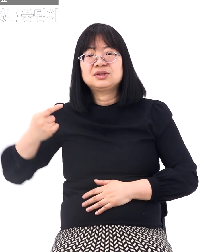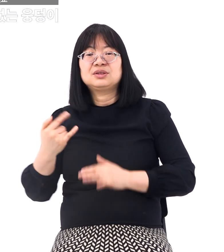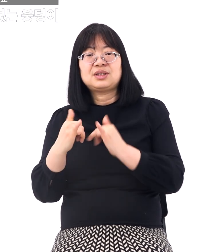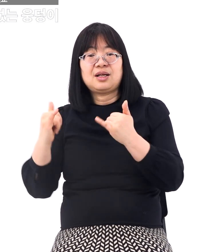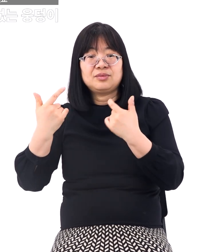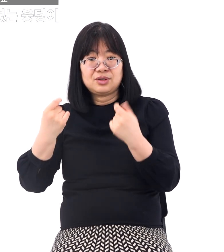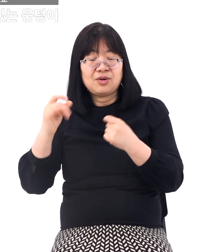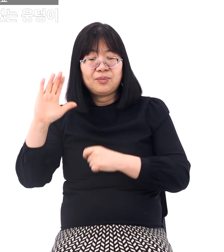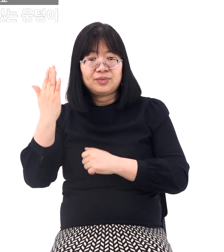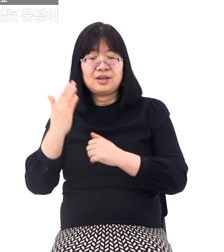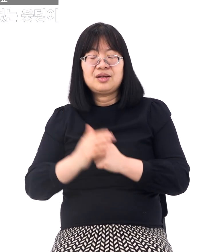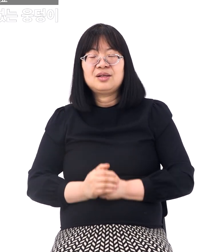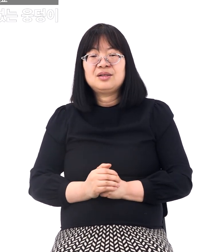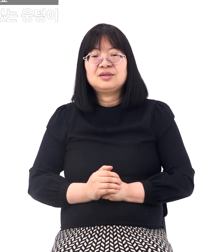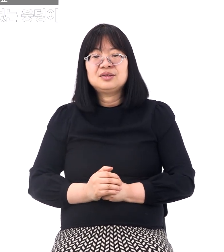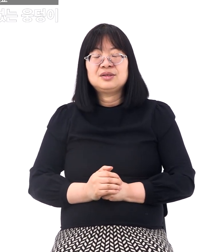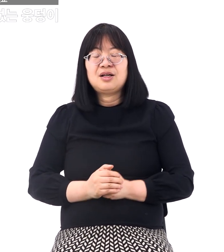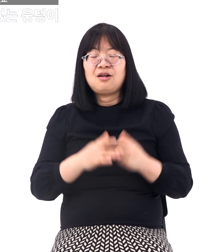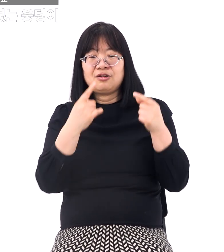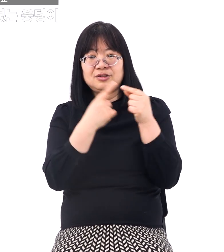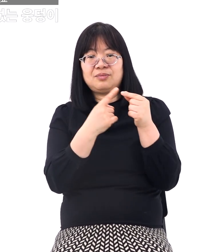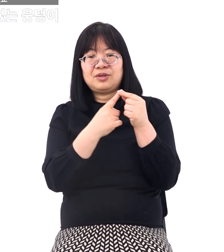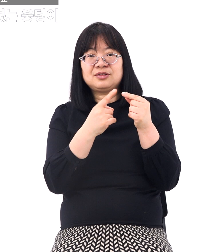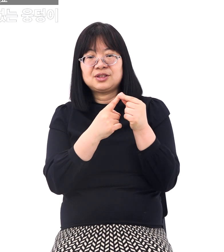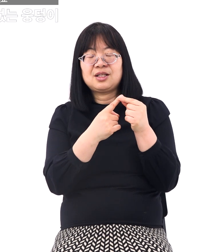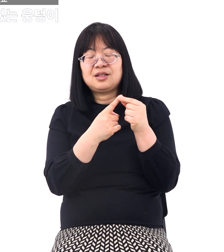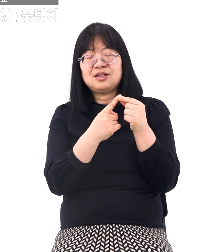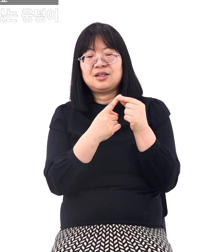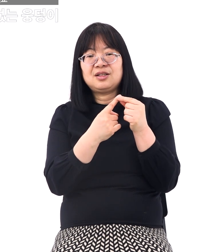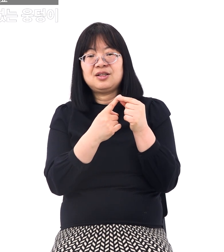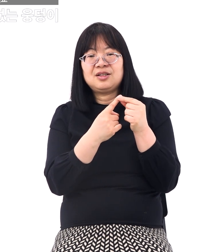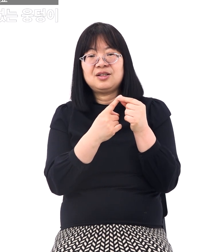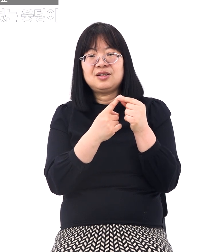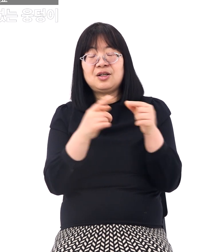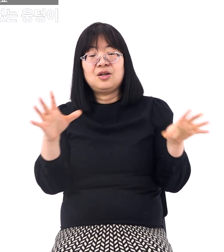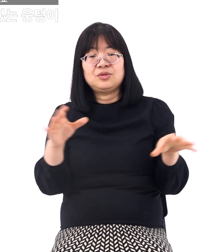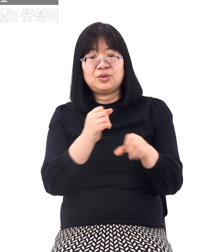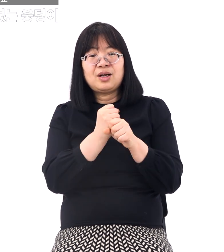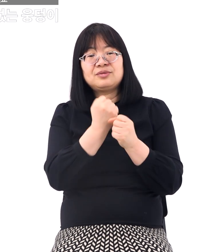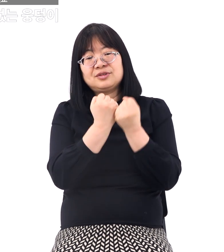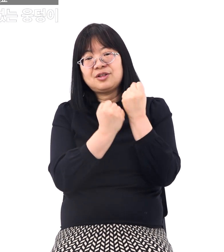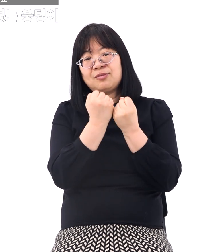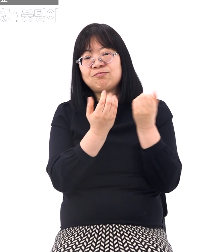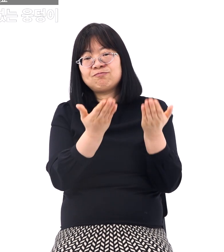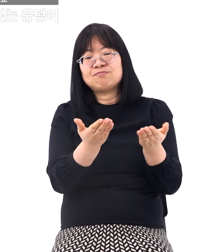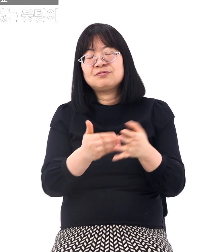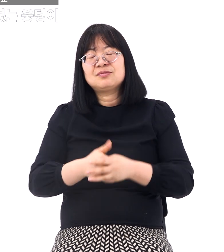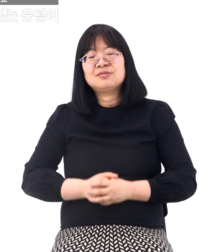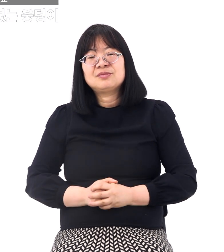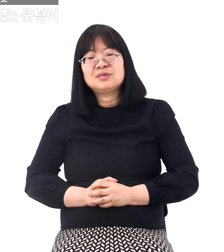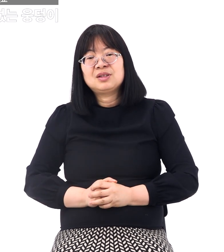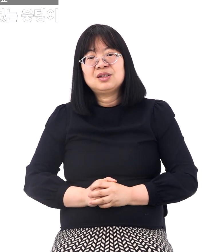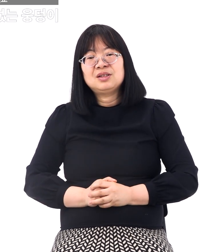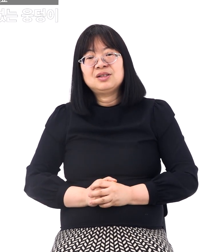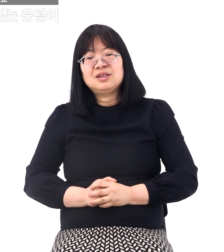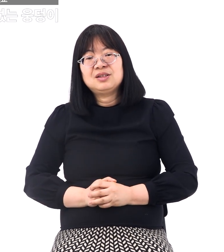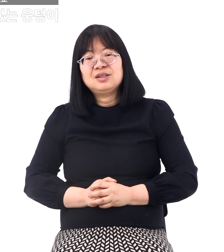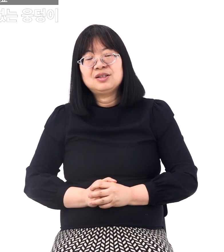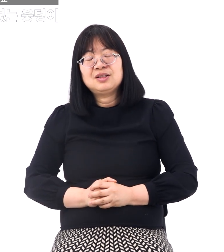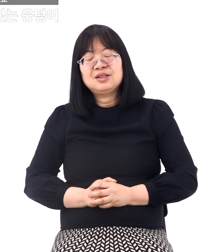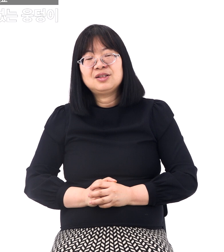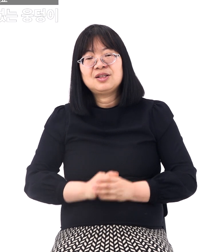자, 이제 첫 번째 덩어리 이제 종합적인 설명을 좀 드리겠습니다.